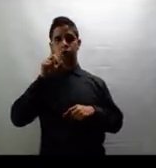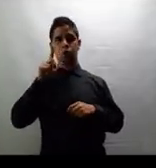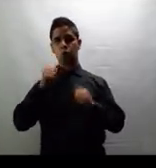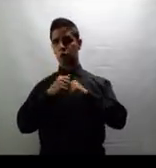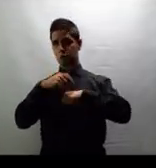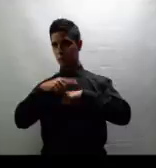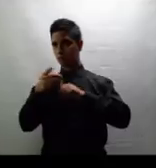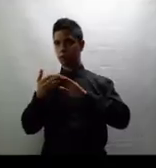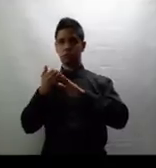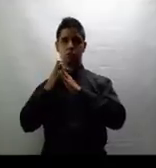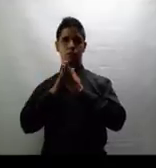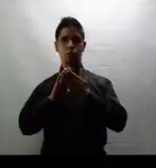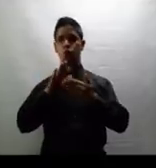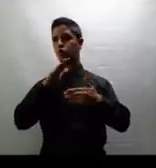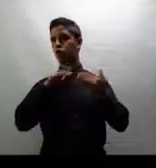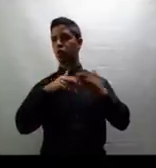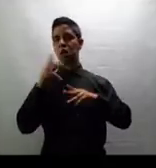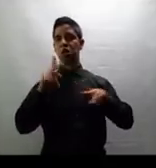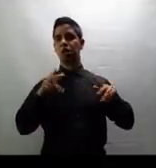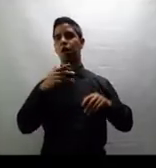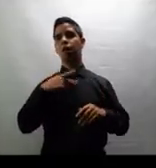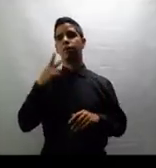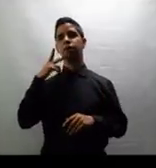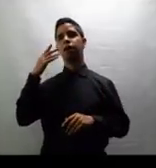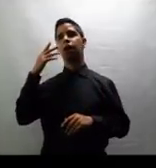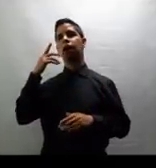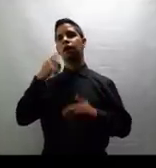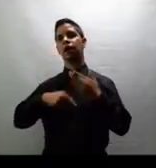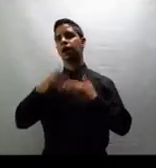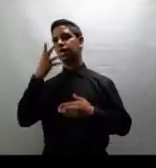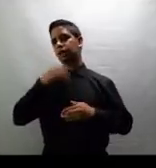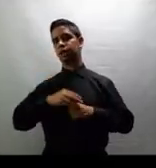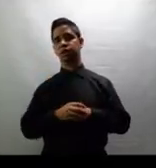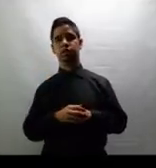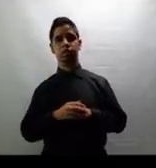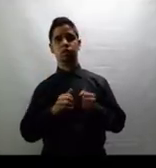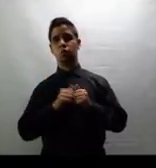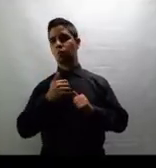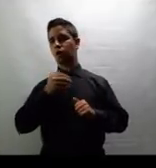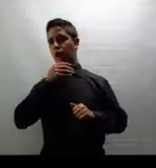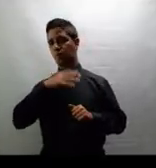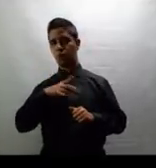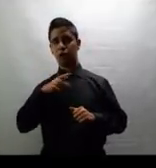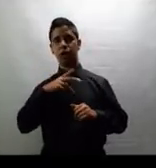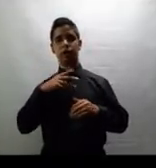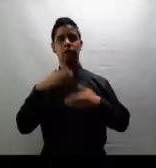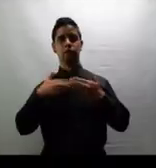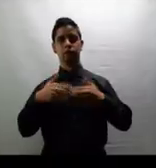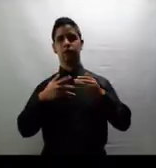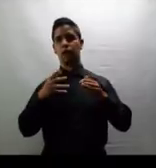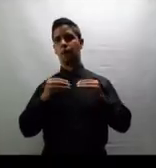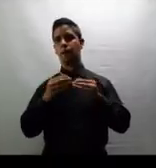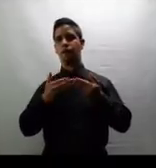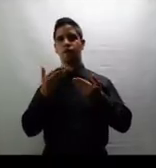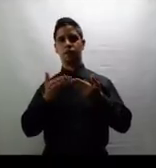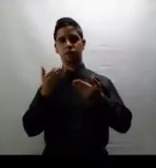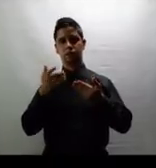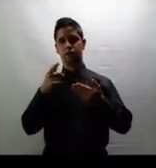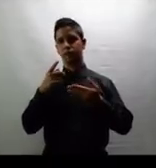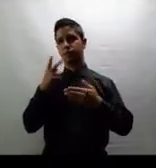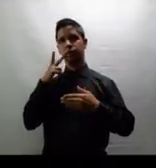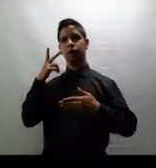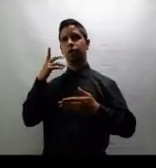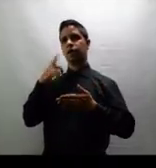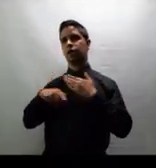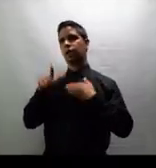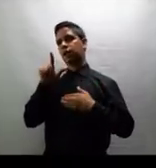resultado que esto ya todo el mundo lo empezó y mirá qué lindas y cómo era la mujer la que corría era más fácil a una mujer decirle mira